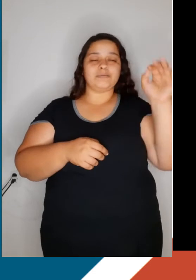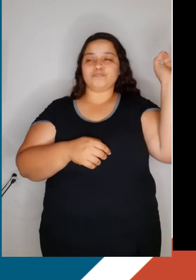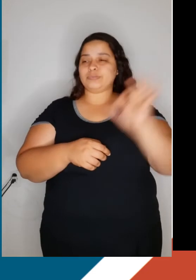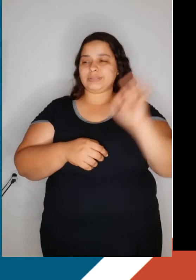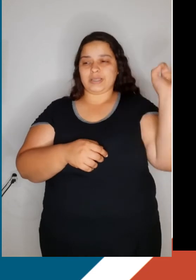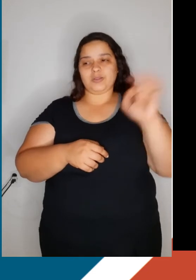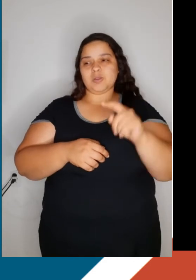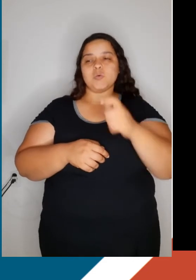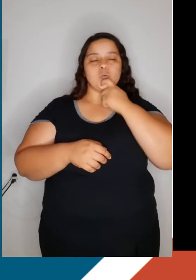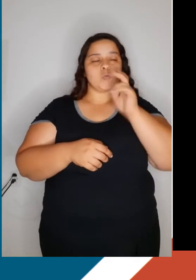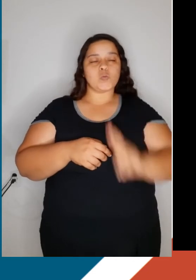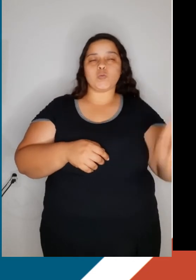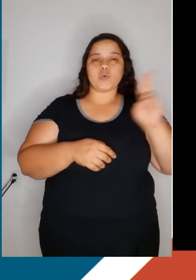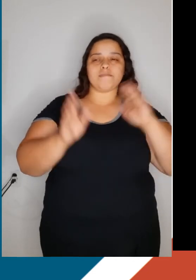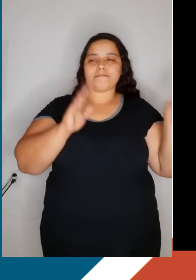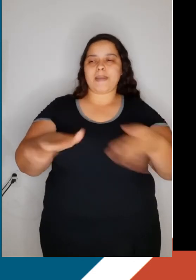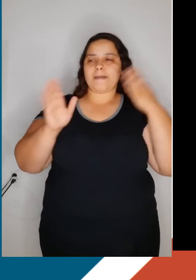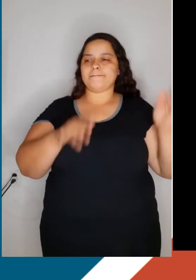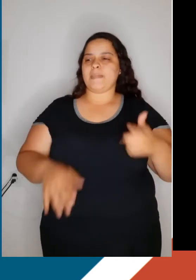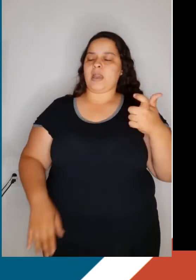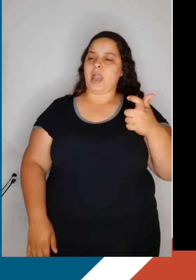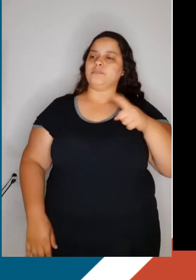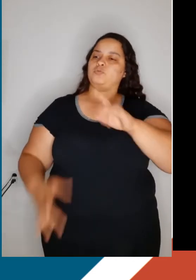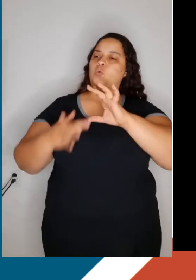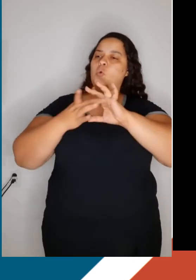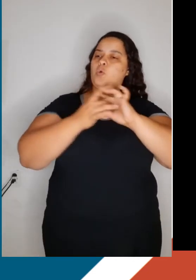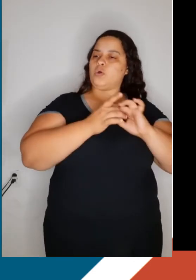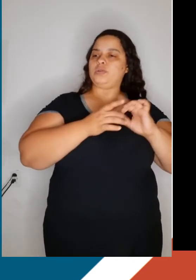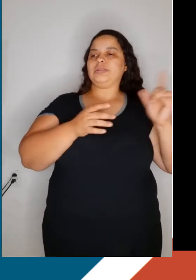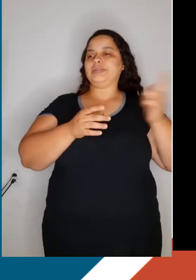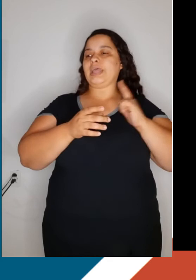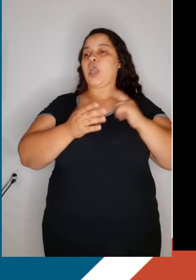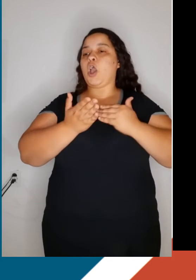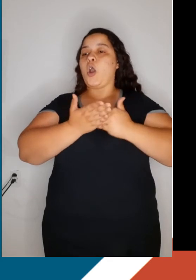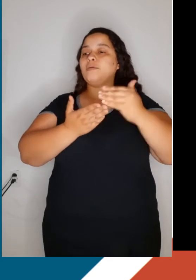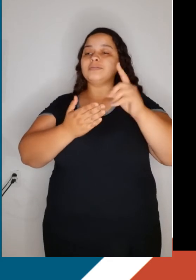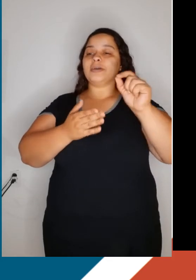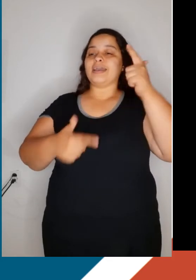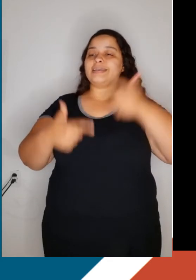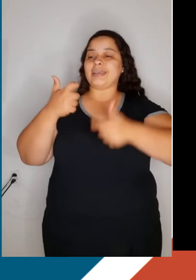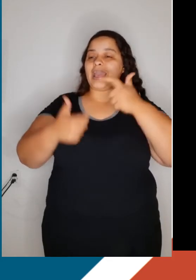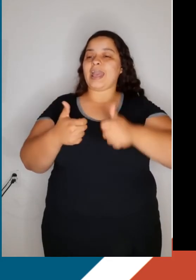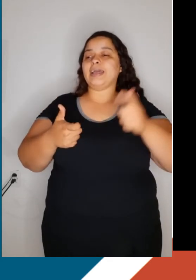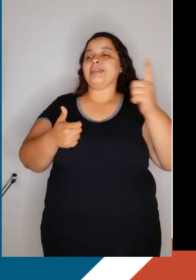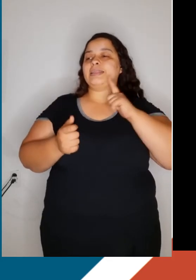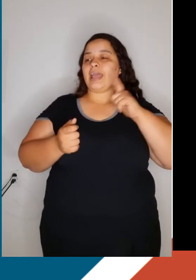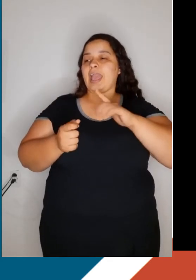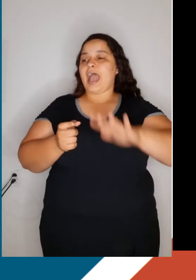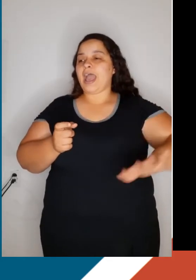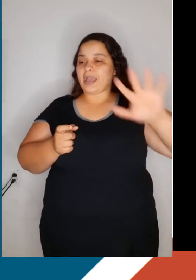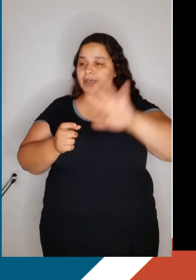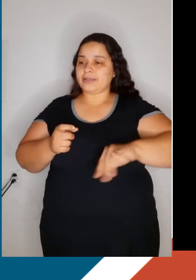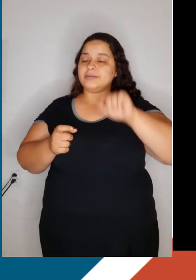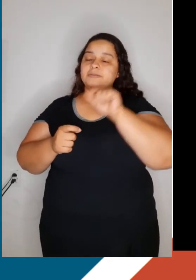próprio Estado inglês. E aí, nesse contexto, a gente tem o estopim da guerra, que vai envolver disputas na região que a gente